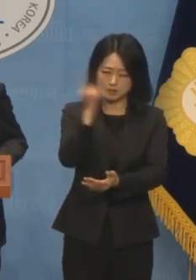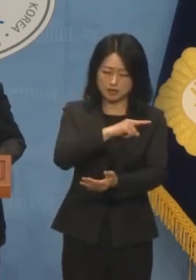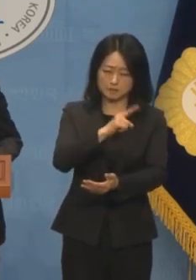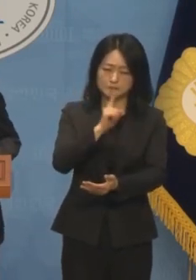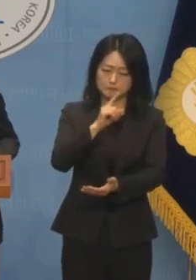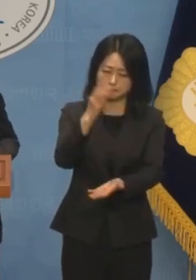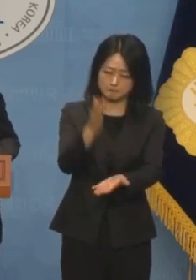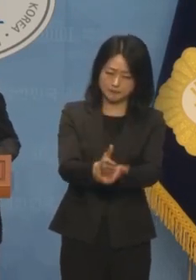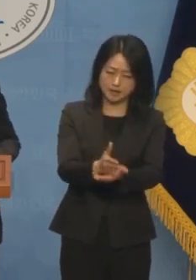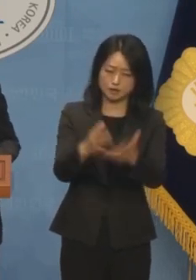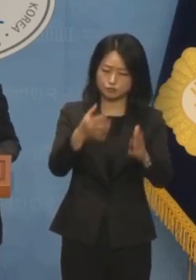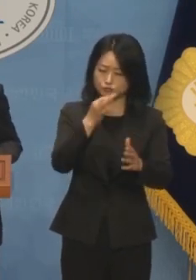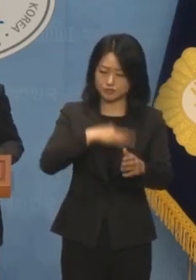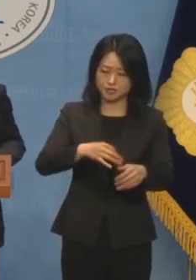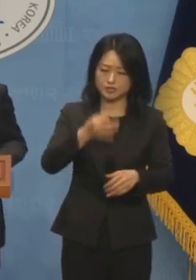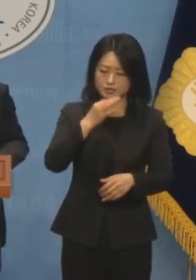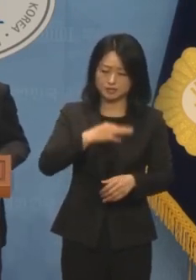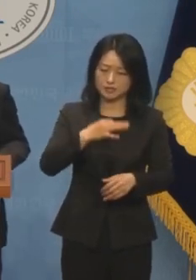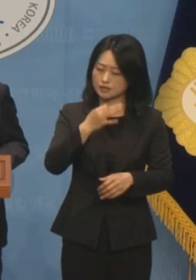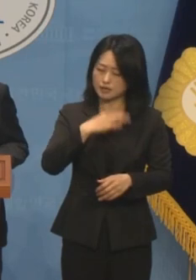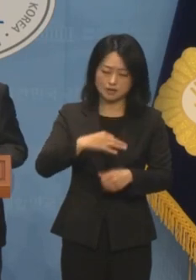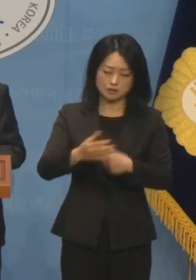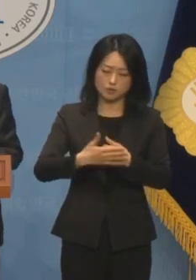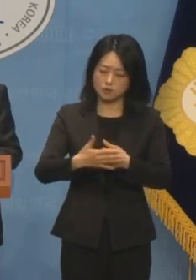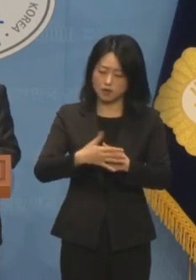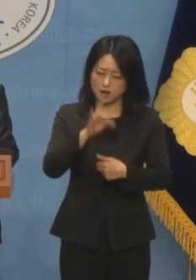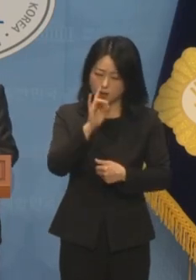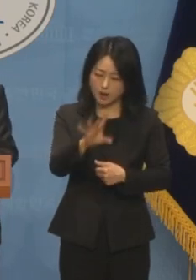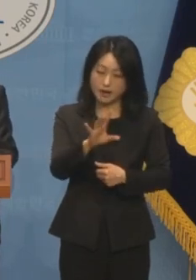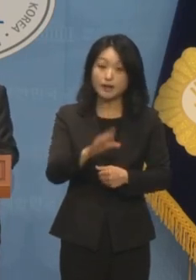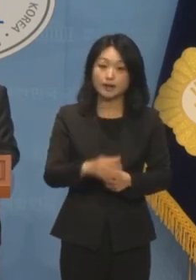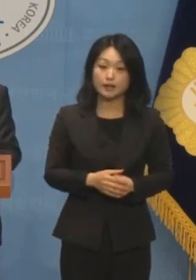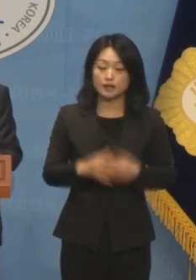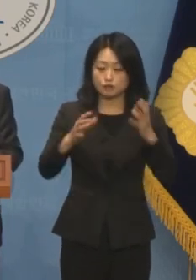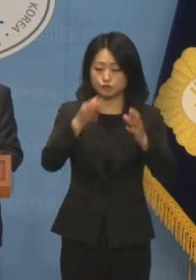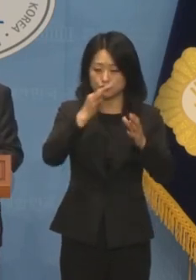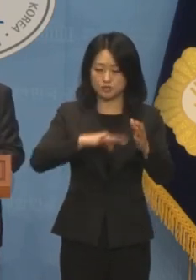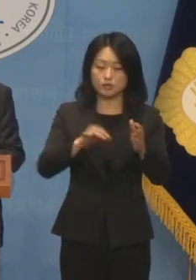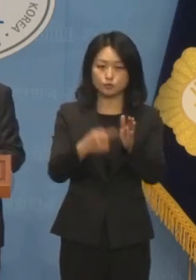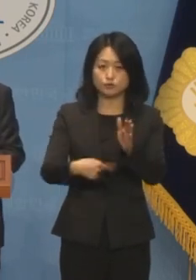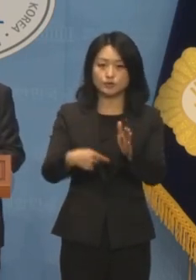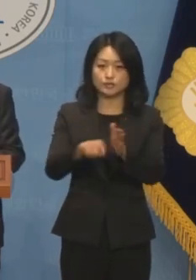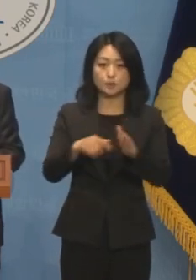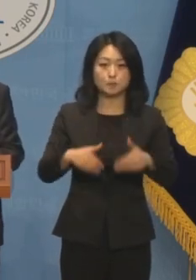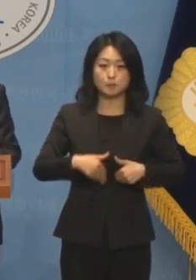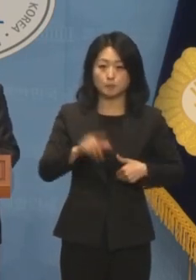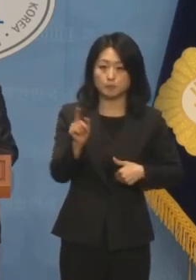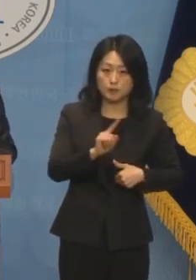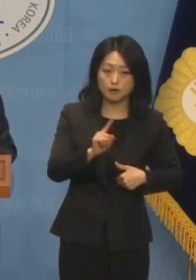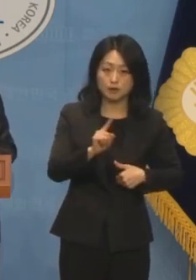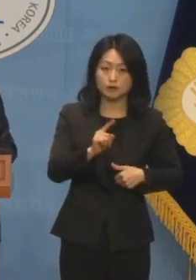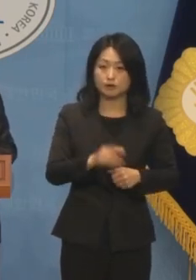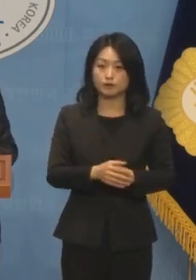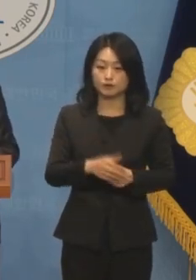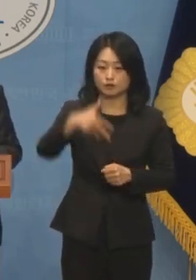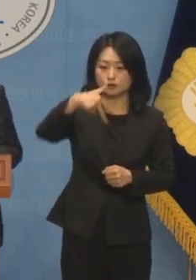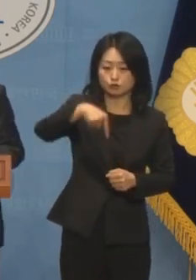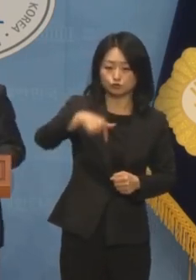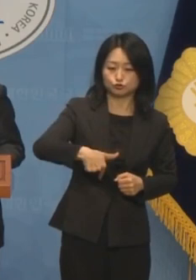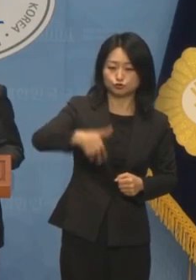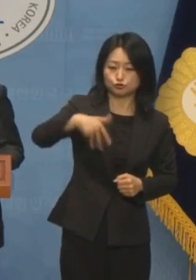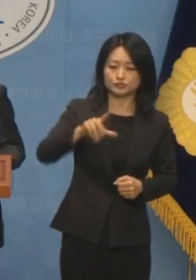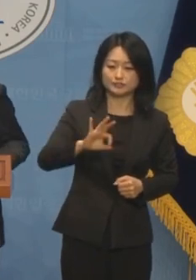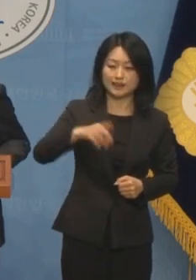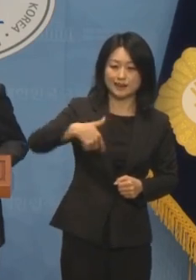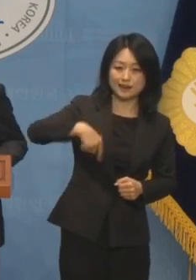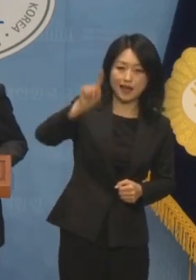것은 국익에 결코 도움이 안 됩니다. 대한민국의 국익 수호를 위해 필요한 것은 축창가가 아니라